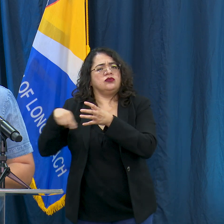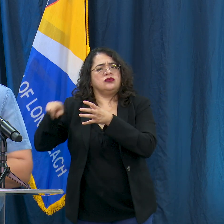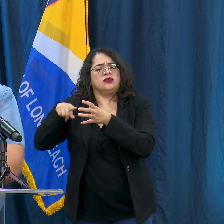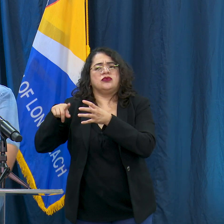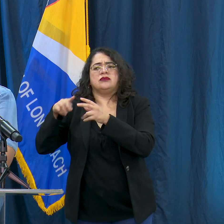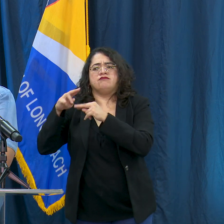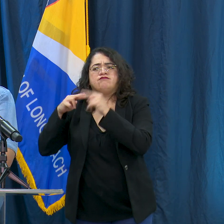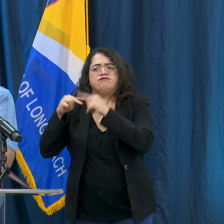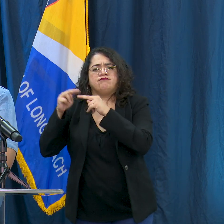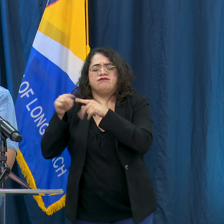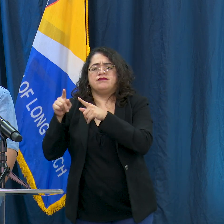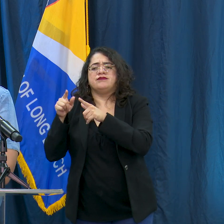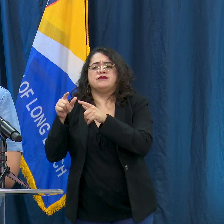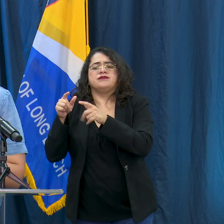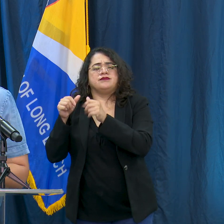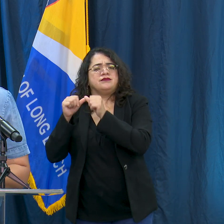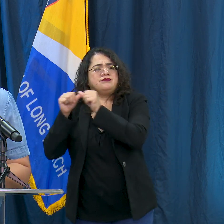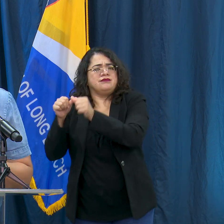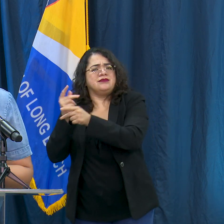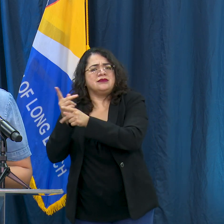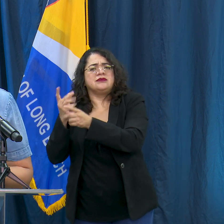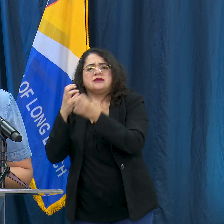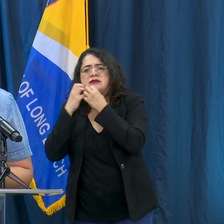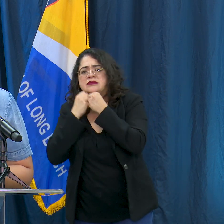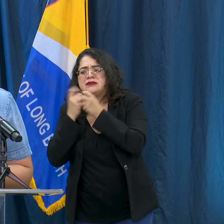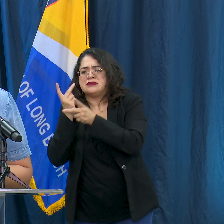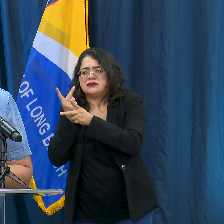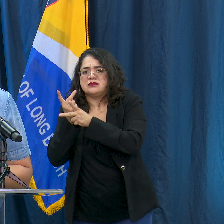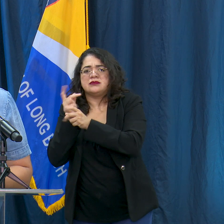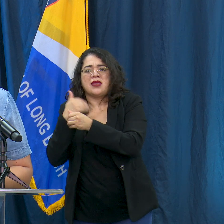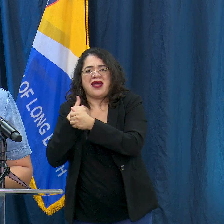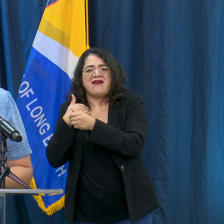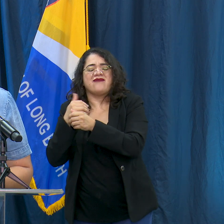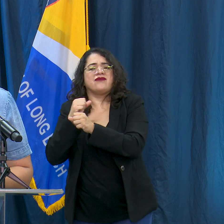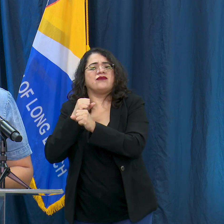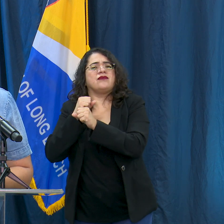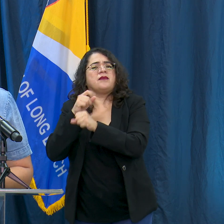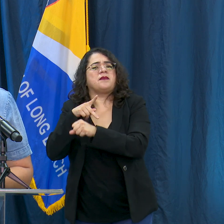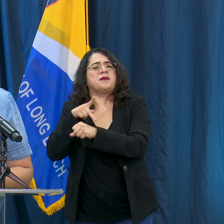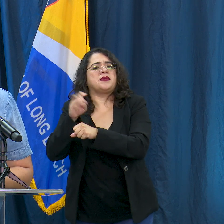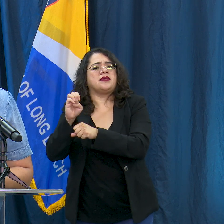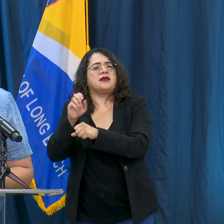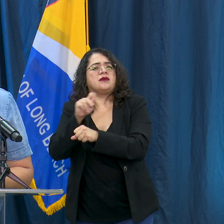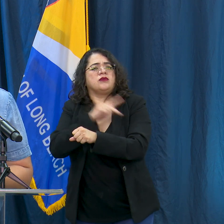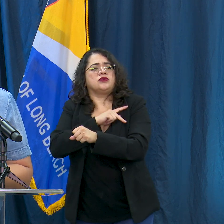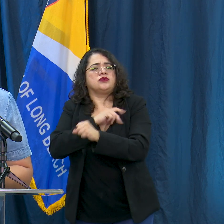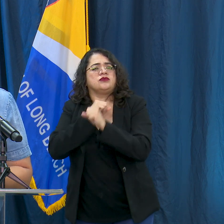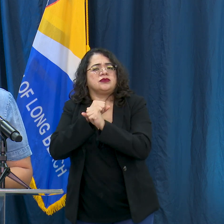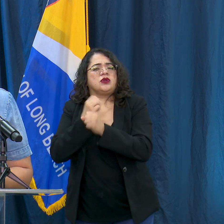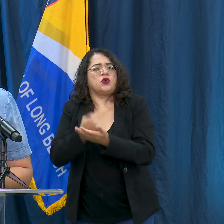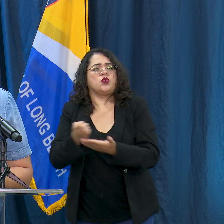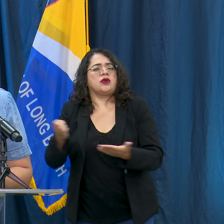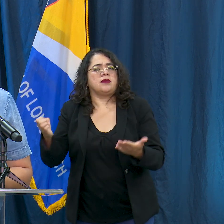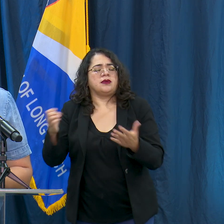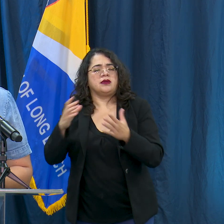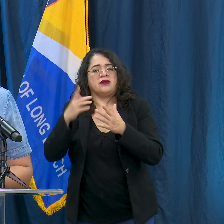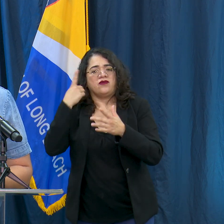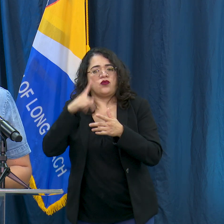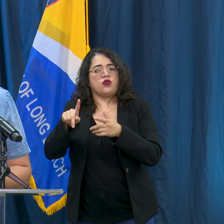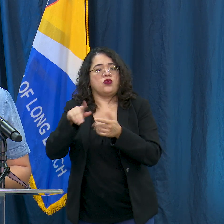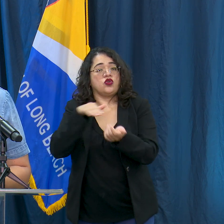Seguimos teniendo una cantidad adecuada de protección para todos las personas, los profesionales